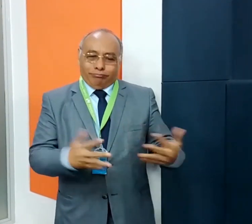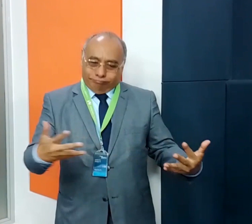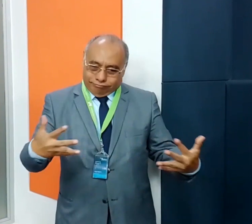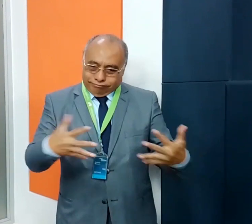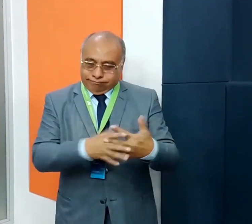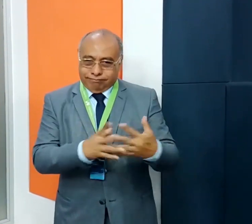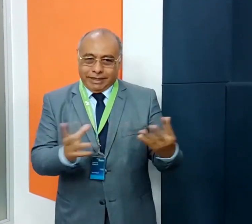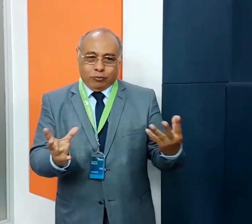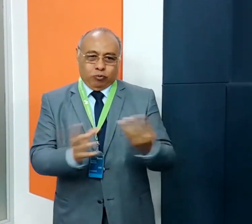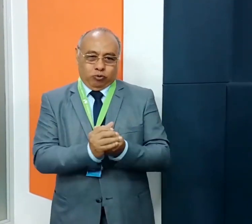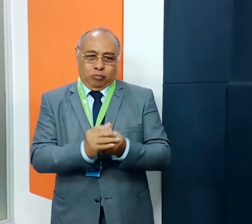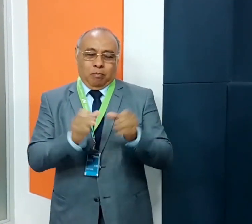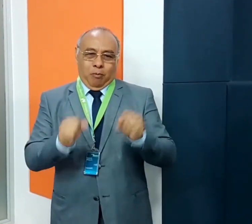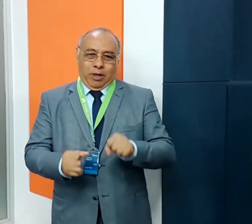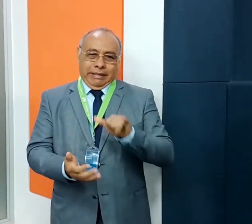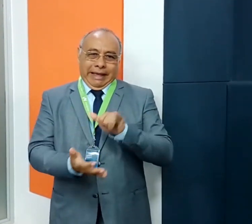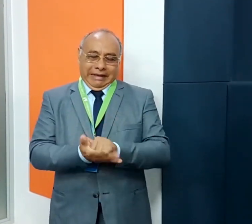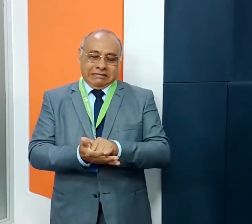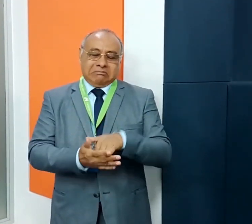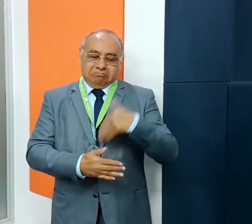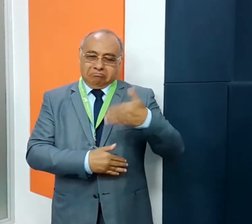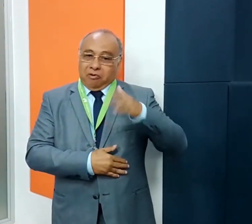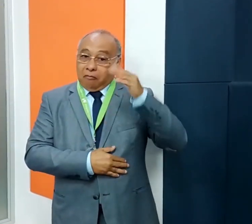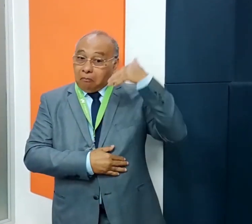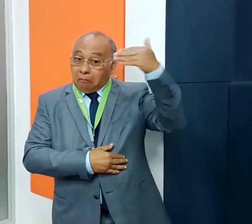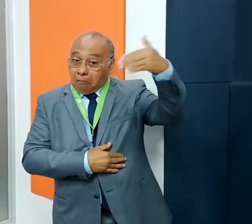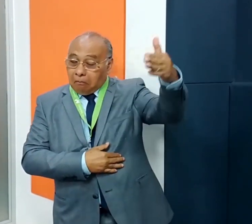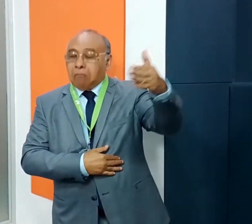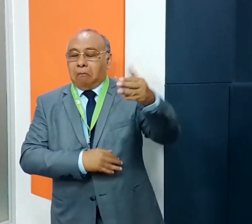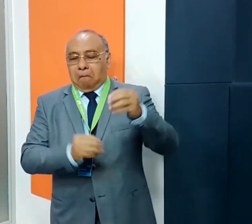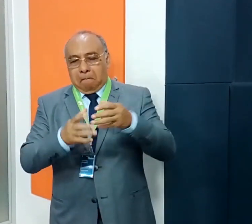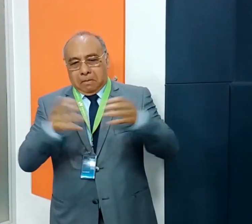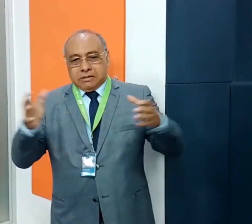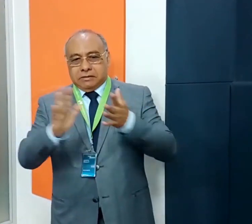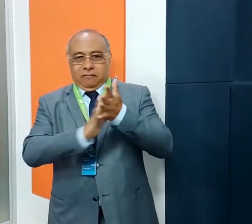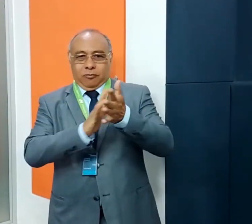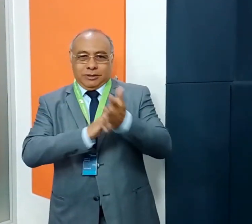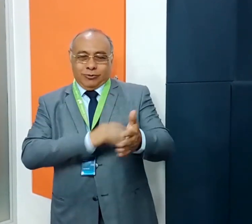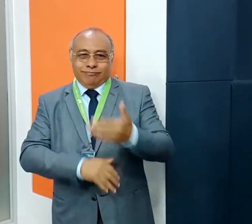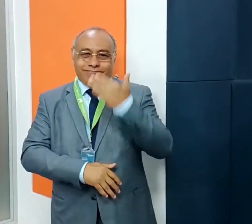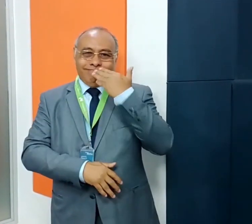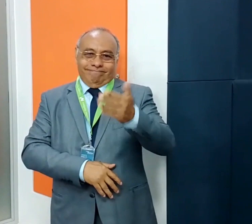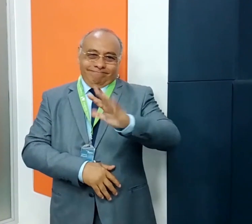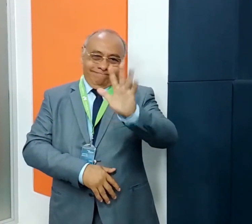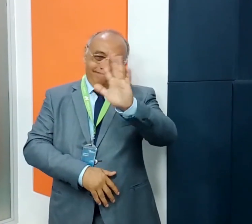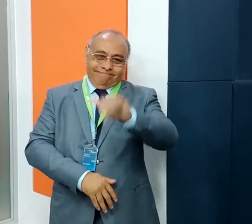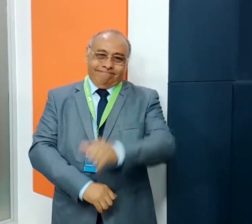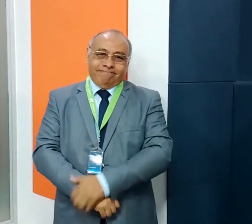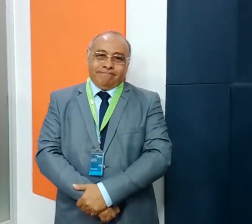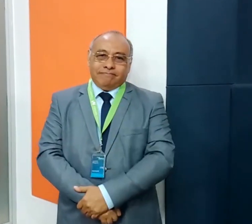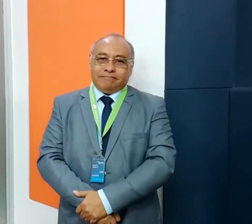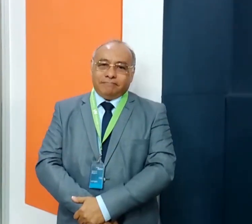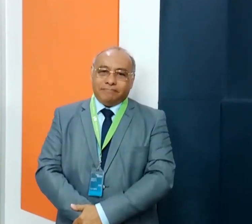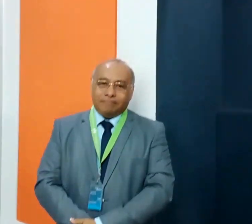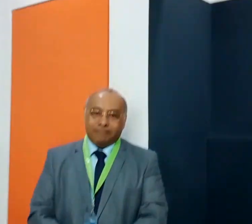y que con los ajustes pertinentes la inclusión sea posible en otro momento les estaremos dando más información